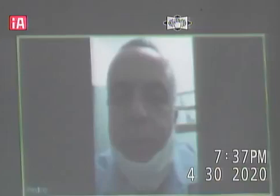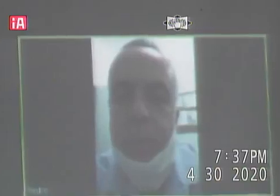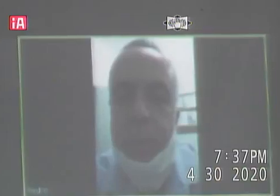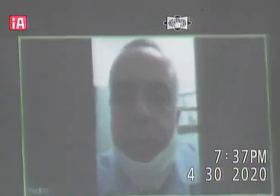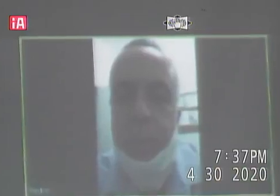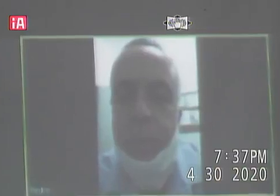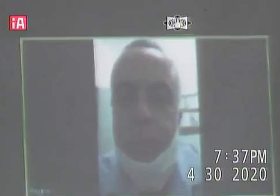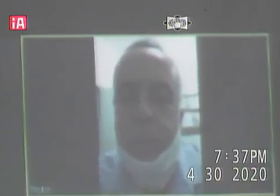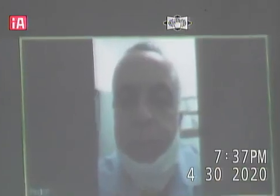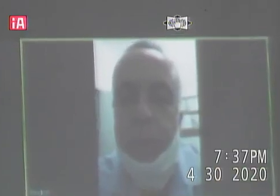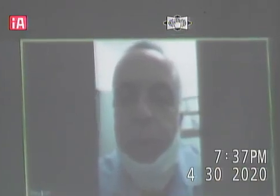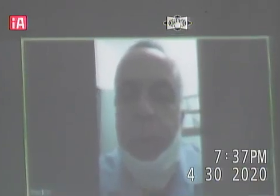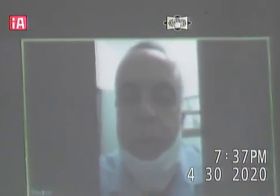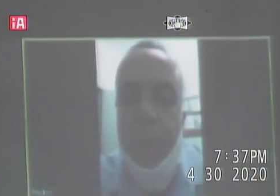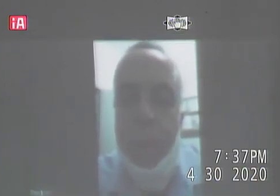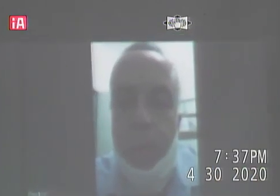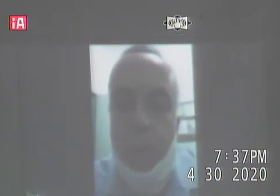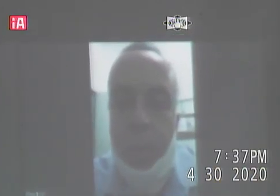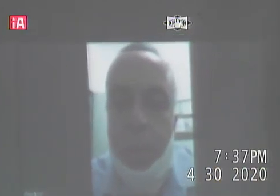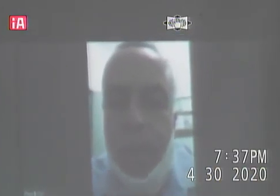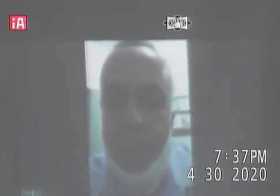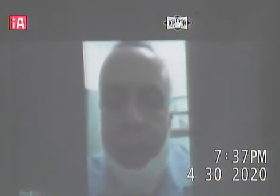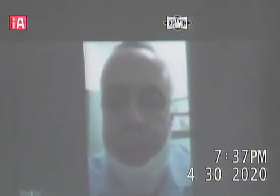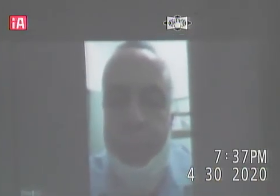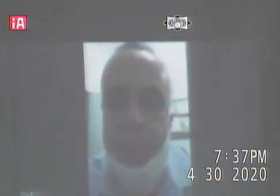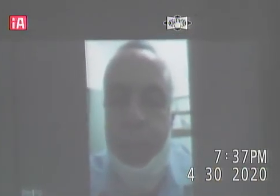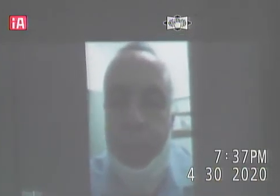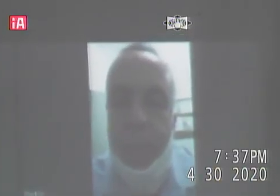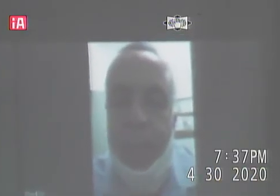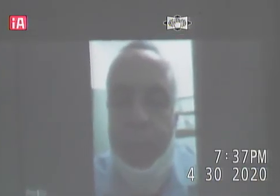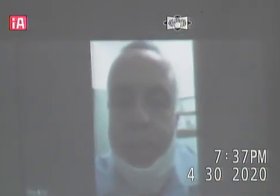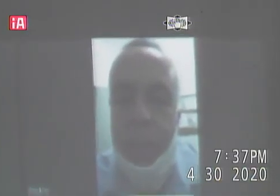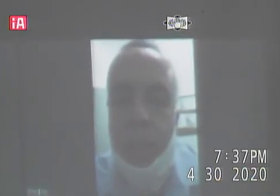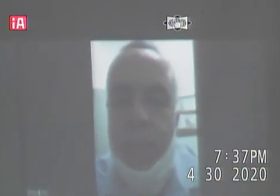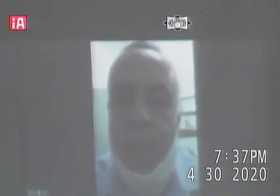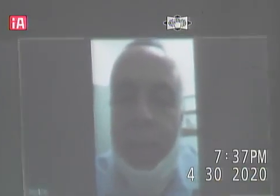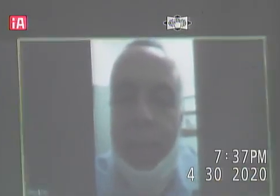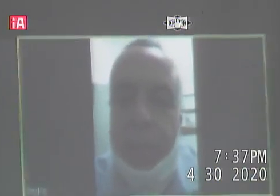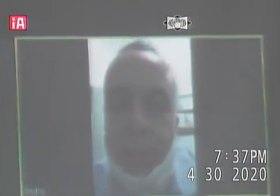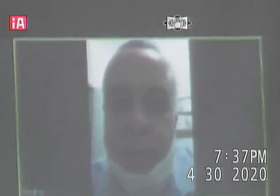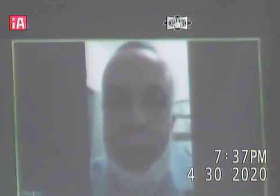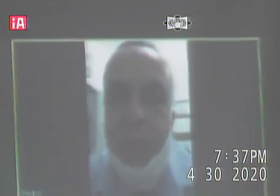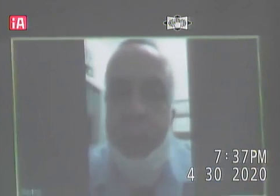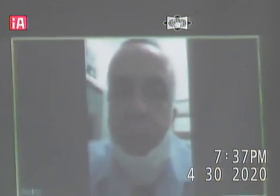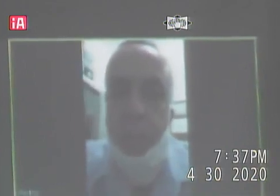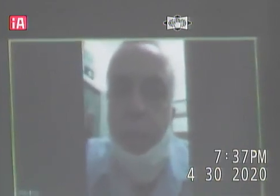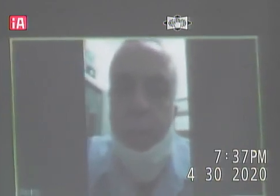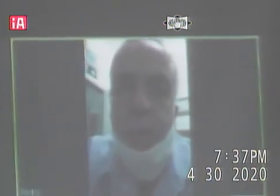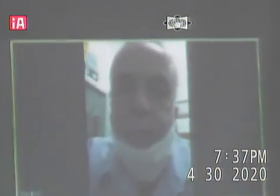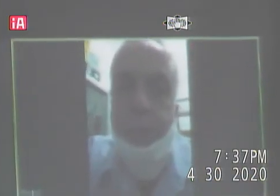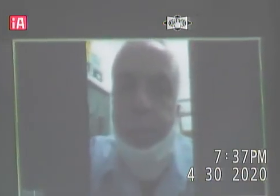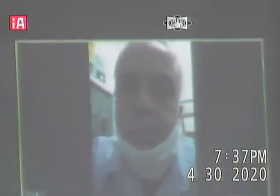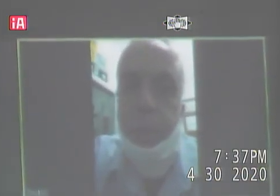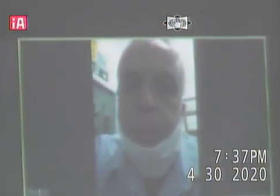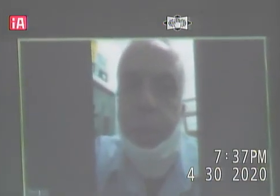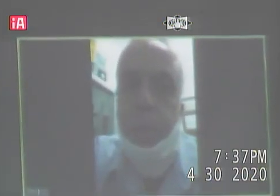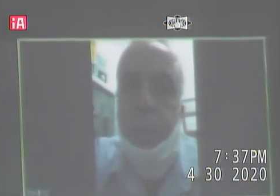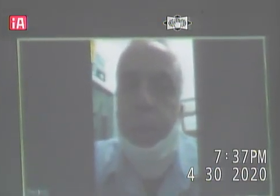Nós estamos sentindo uma situação bem complicada em relação à situação